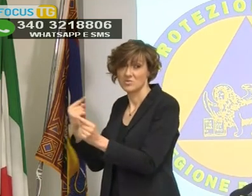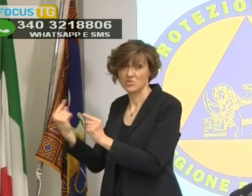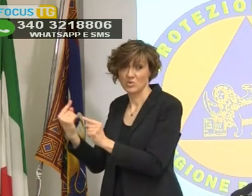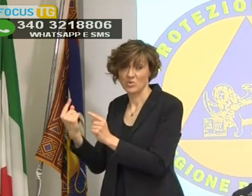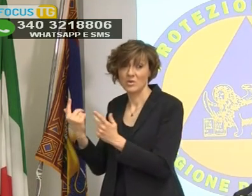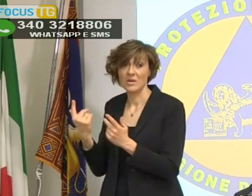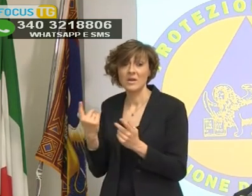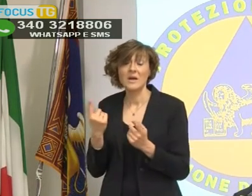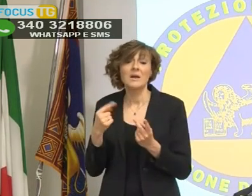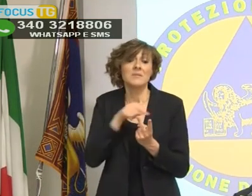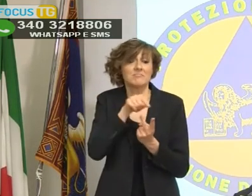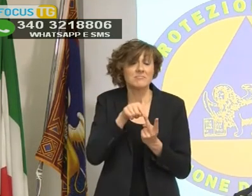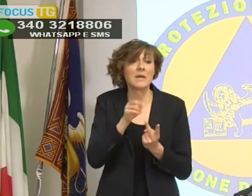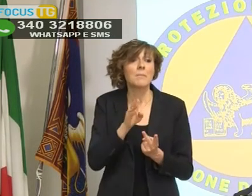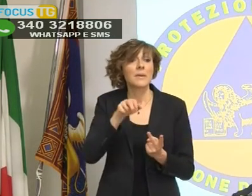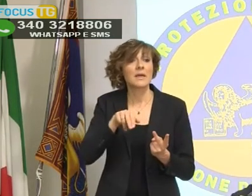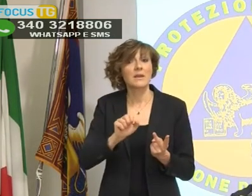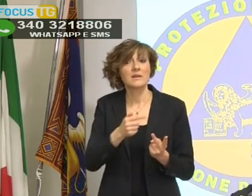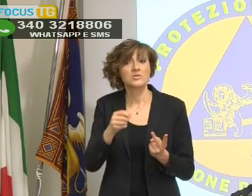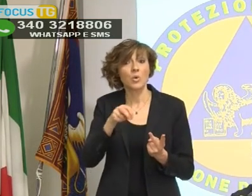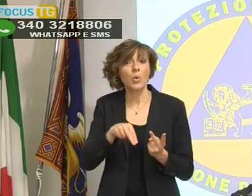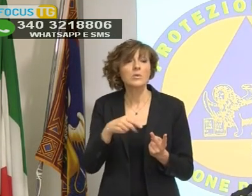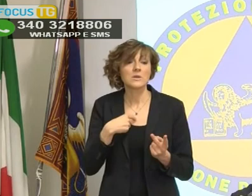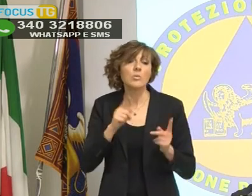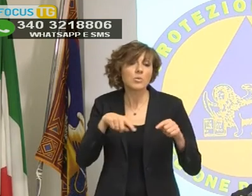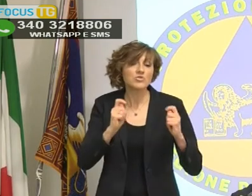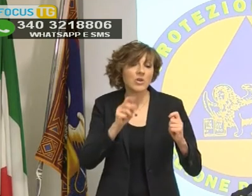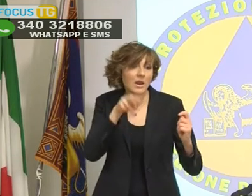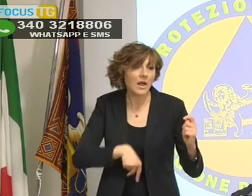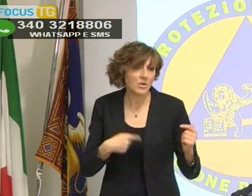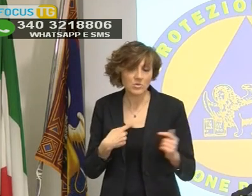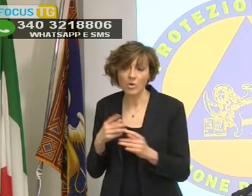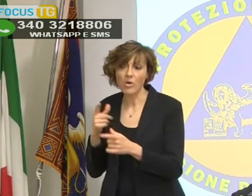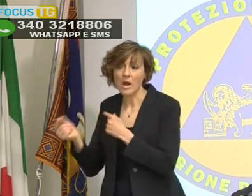riguarda Benetton, guarda, leggo anch'io i giornali, non ho rapporti,